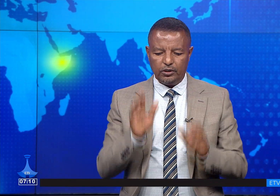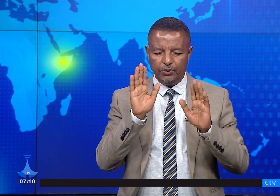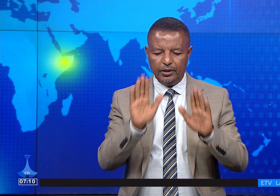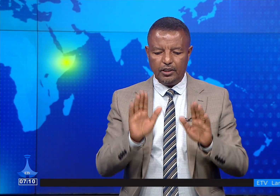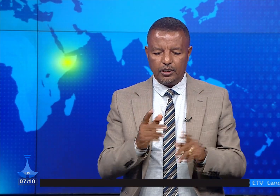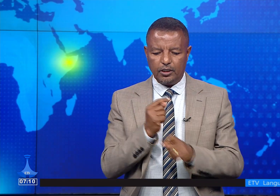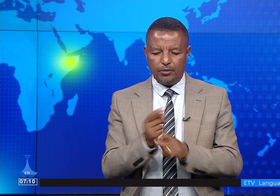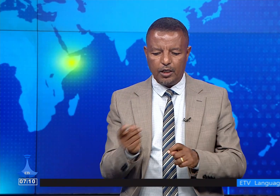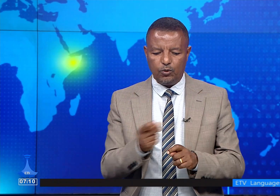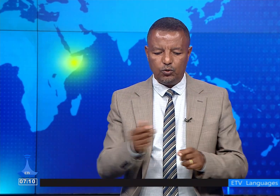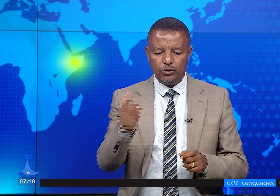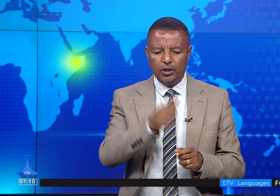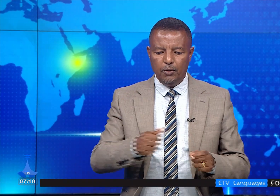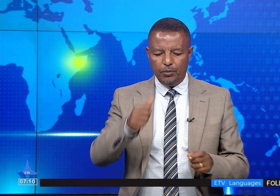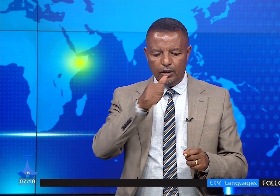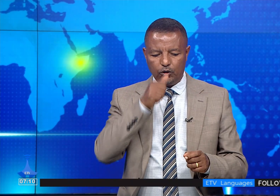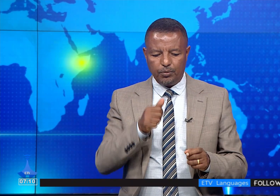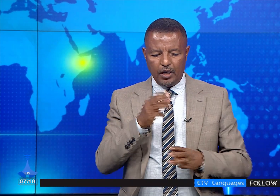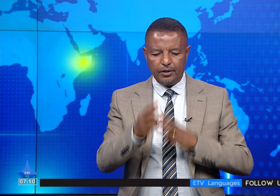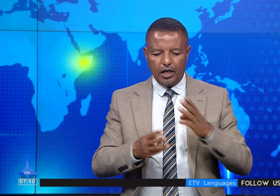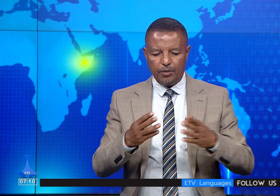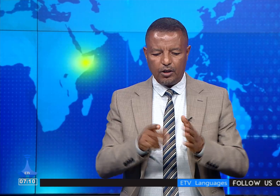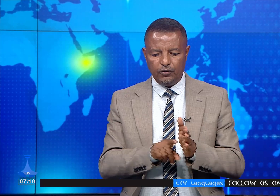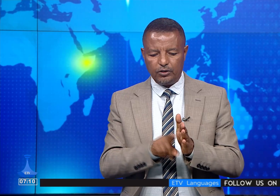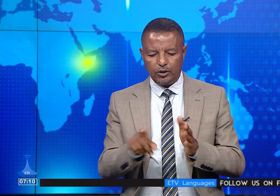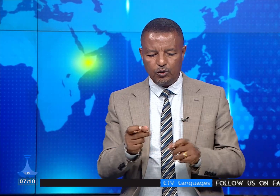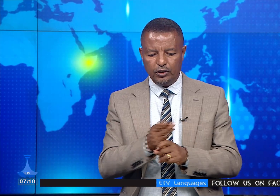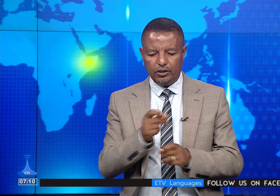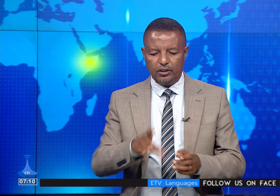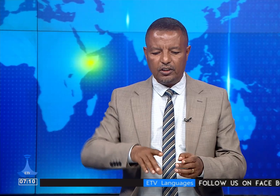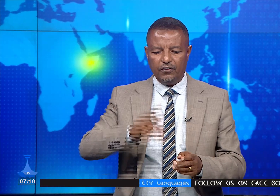መሆኑን የሚደነቅ ተግባር መሆኑን በኢትዮጵያ የዓለም አቀፍ